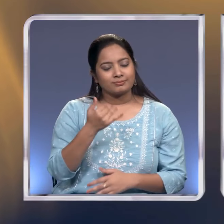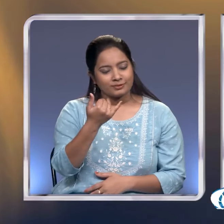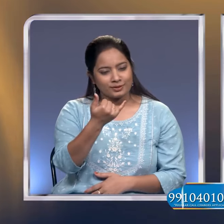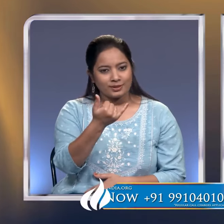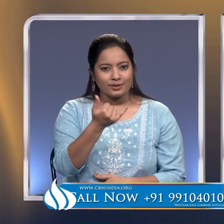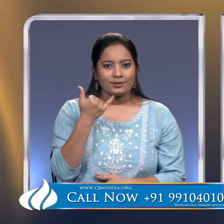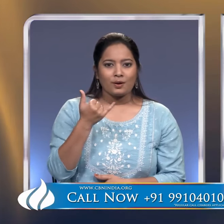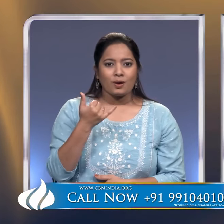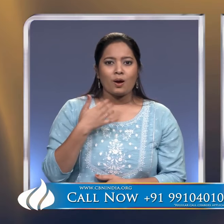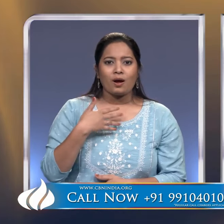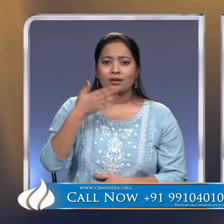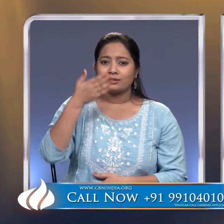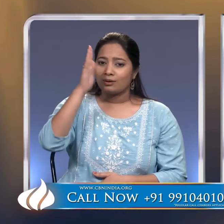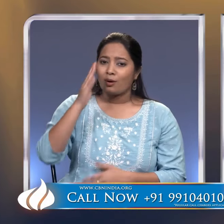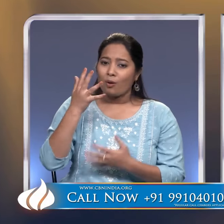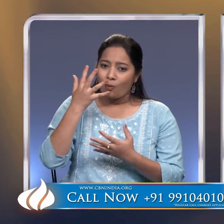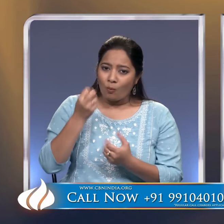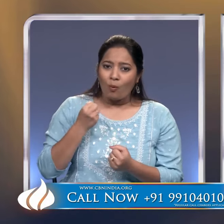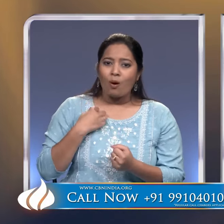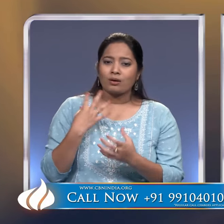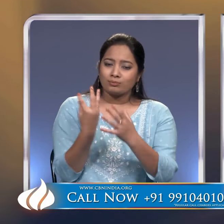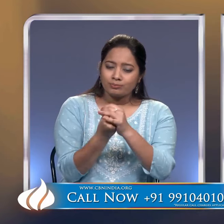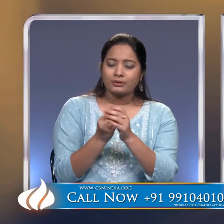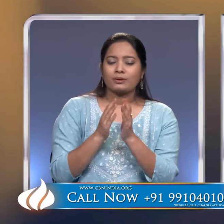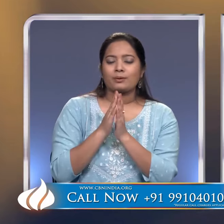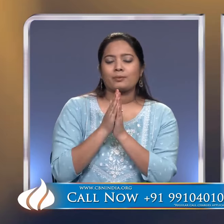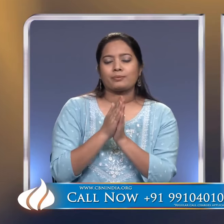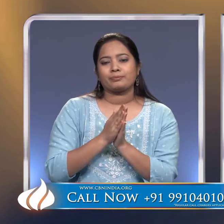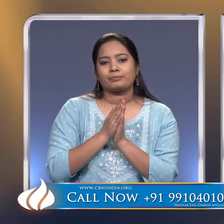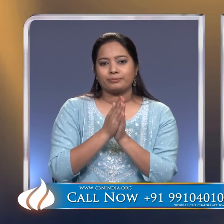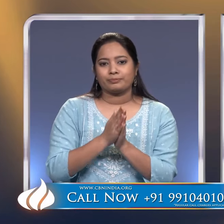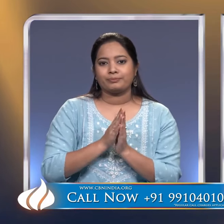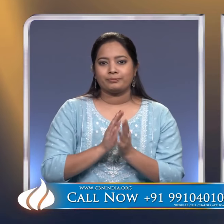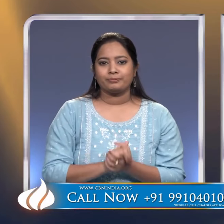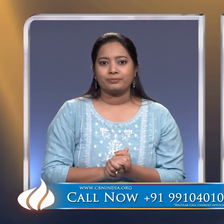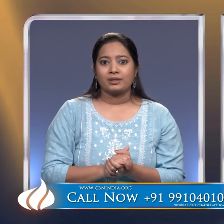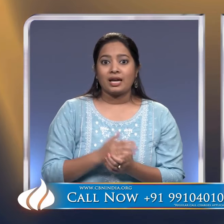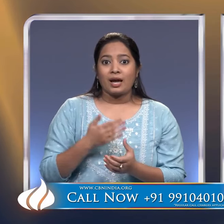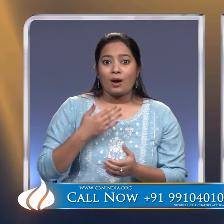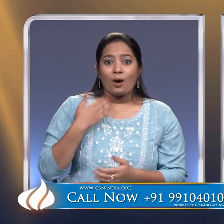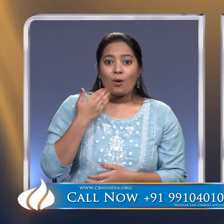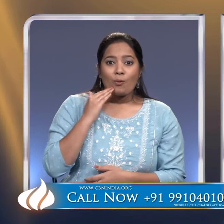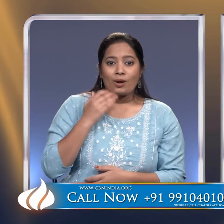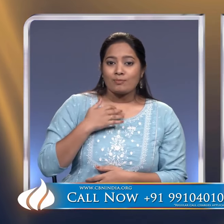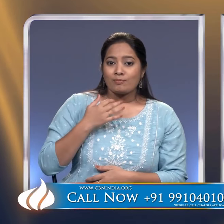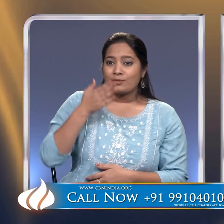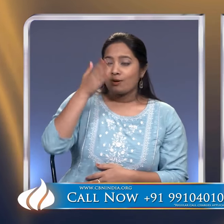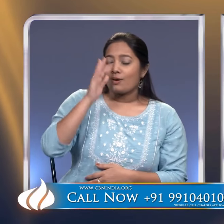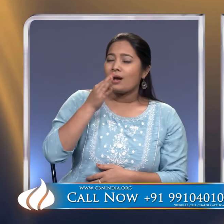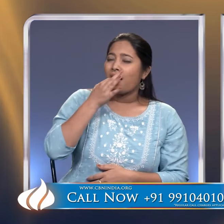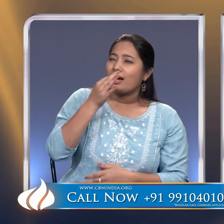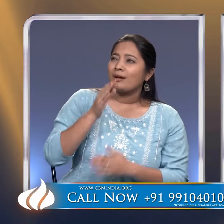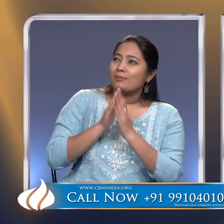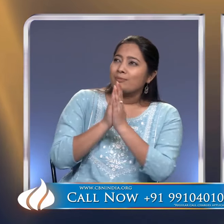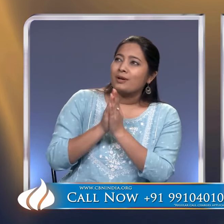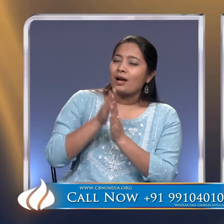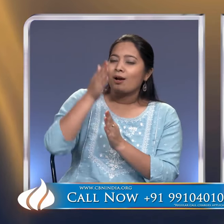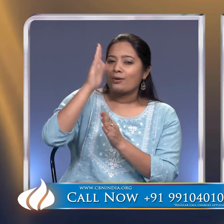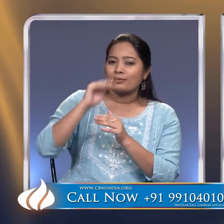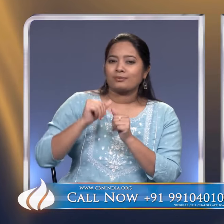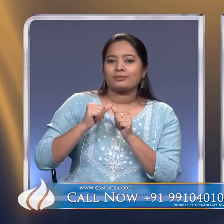डोंट हेजिटेट टू कॉल अस फॉर प्रेयर। परमेश्वर चाहता है कि हम प्रार्थना में उसके पास आएं, वो हमारी प्रार्थनाएं सुनता है और अपनी